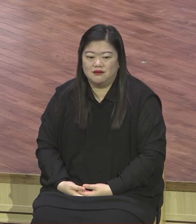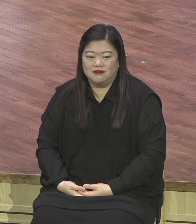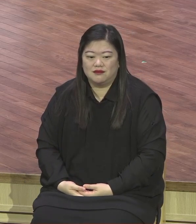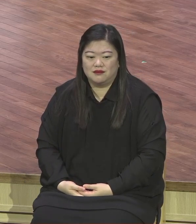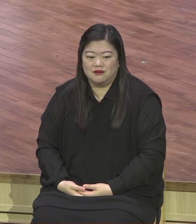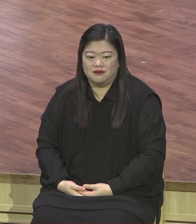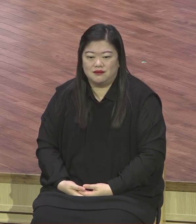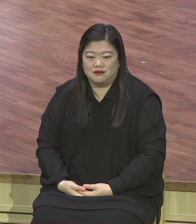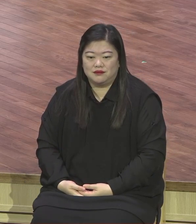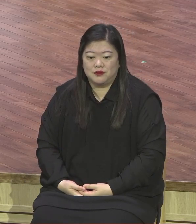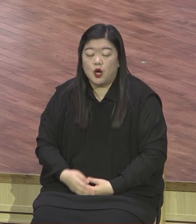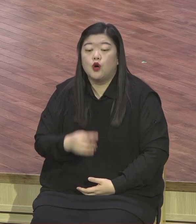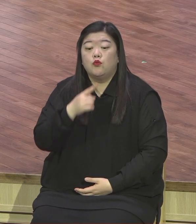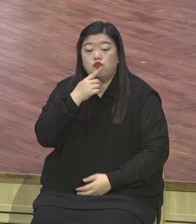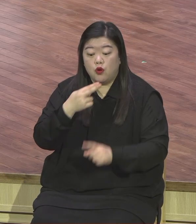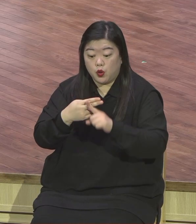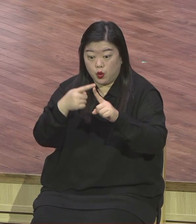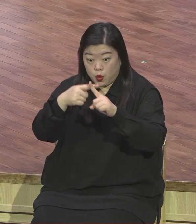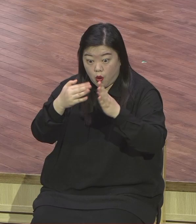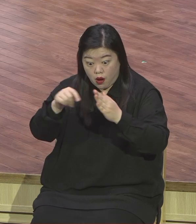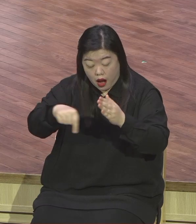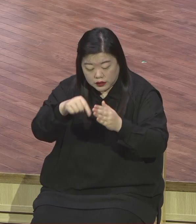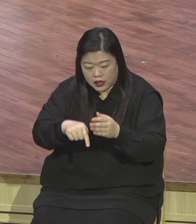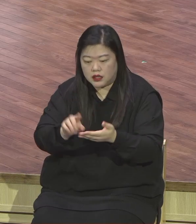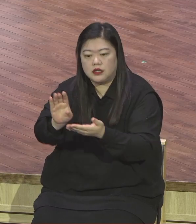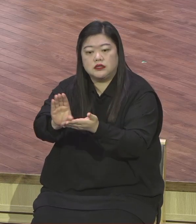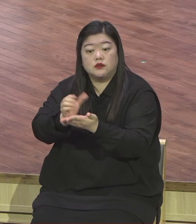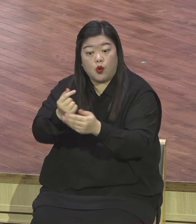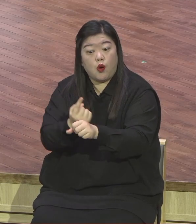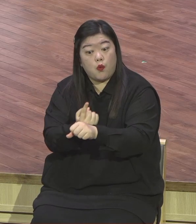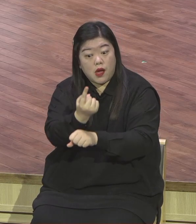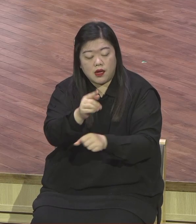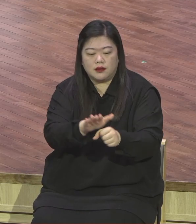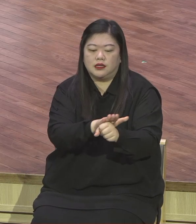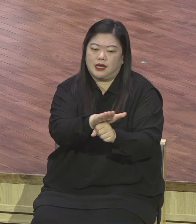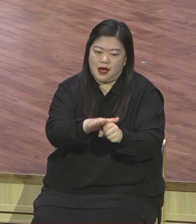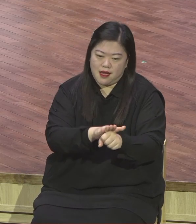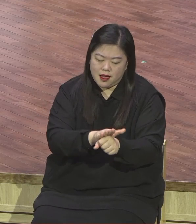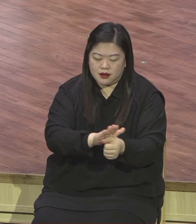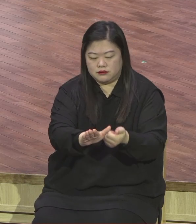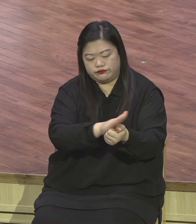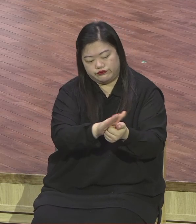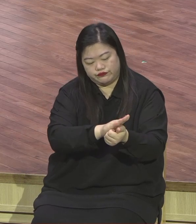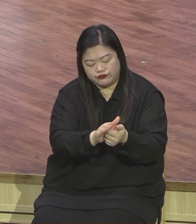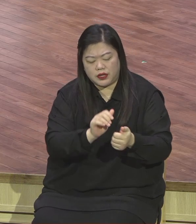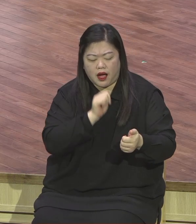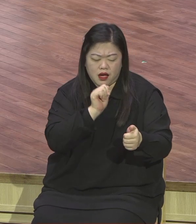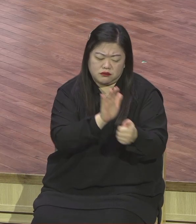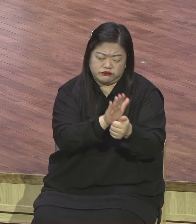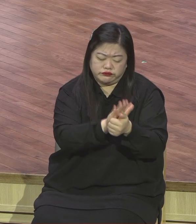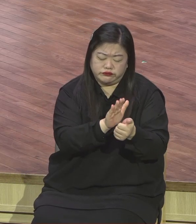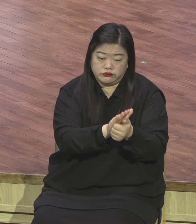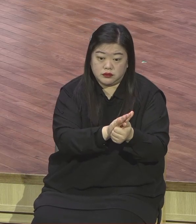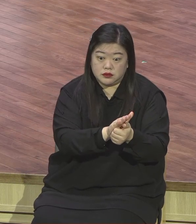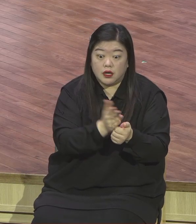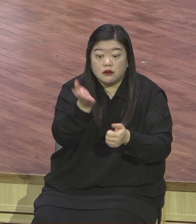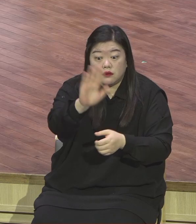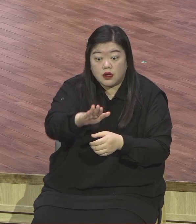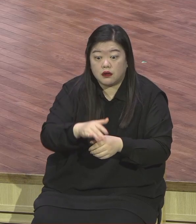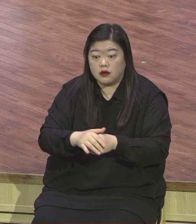다른 것도 있습니다 다른 거 많이 있습니다 근데 다른 거는 다른 종교 단체들도 할 수 있어요